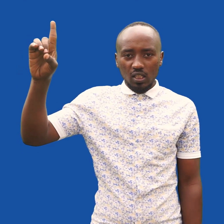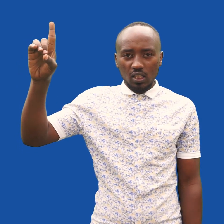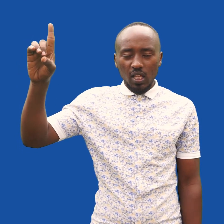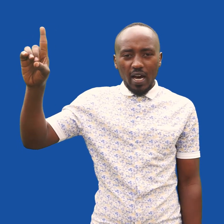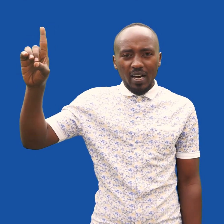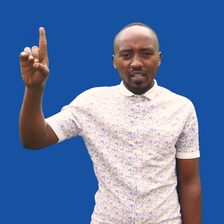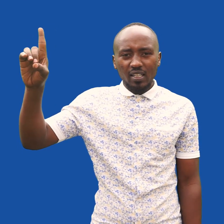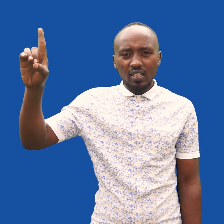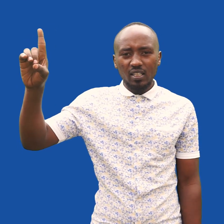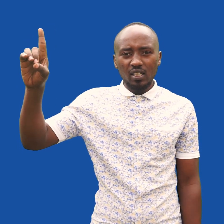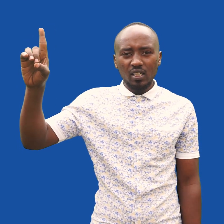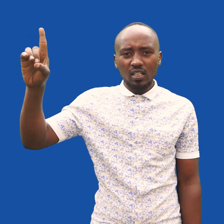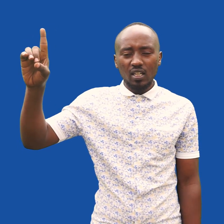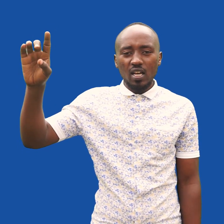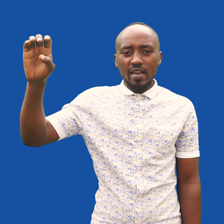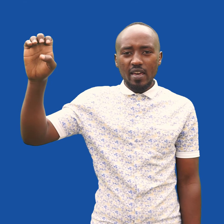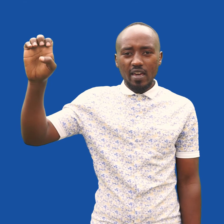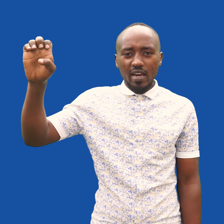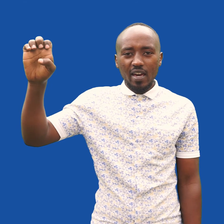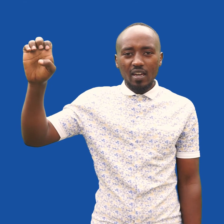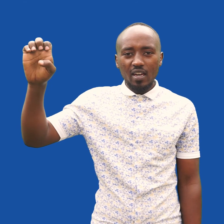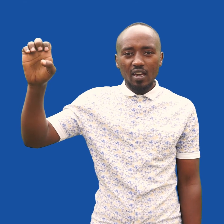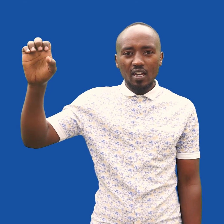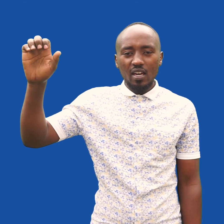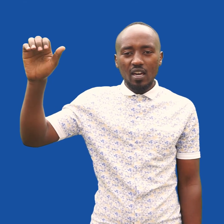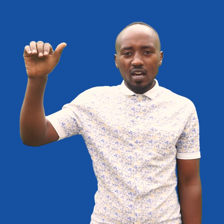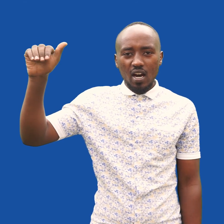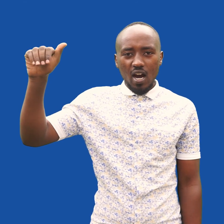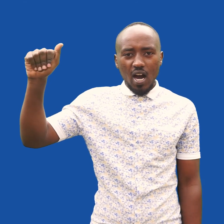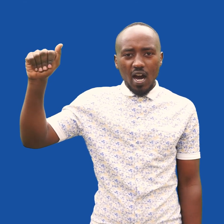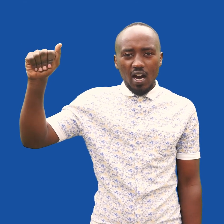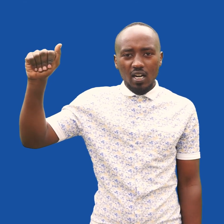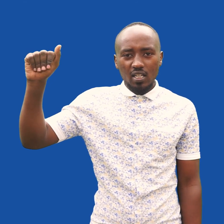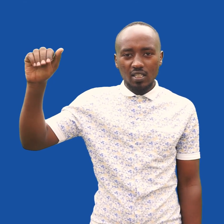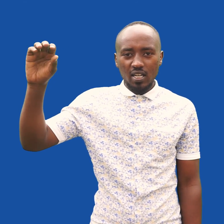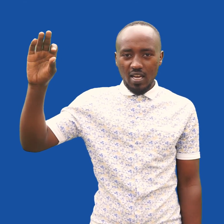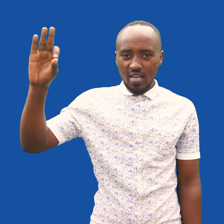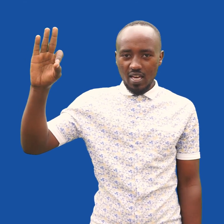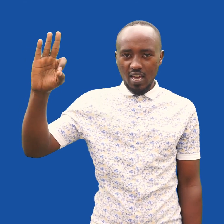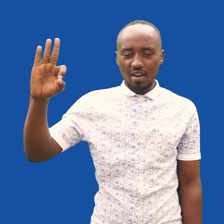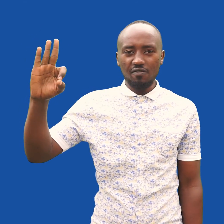da, e, a, F.